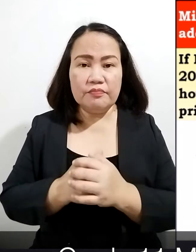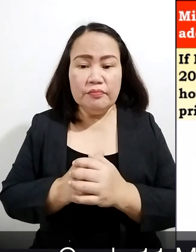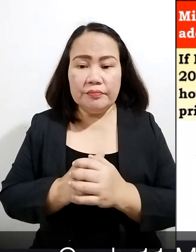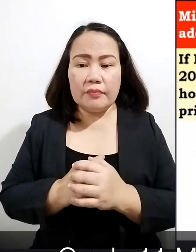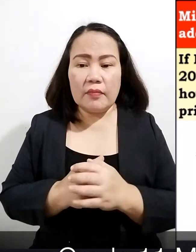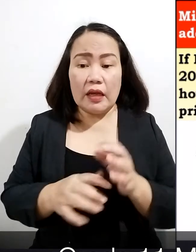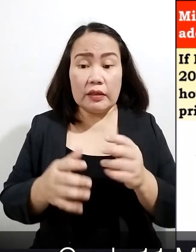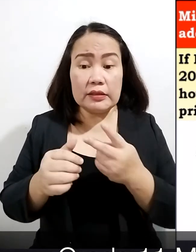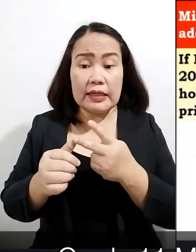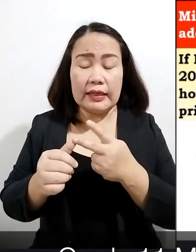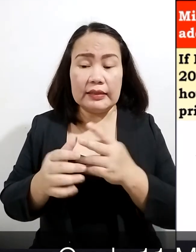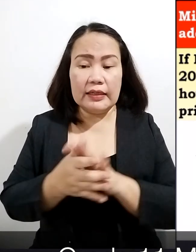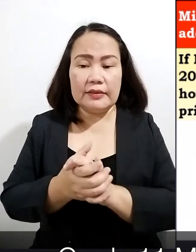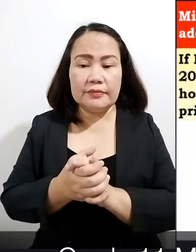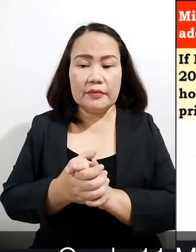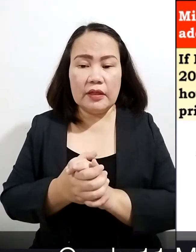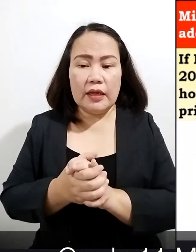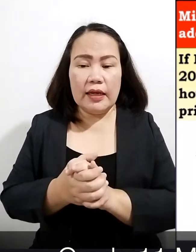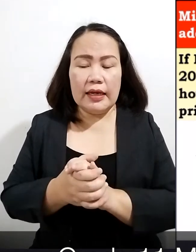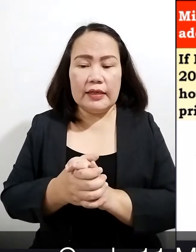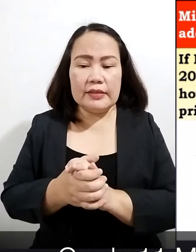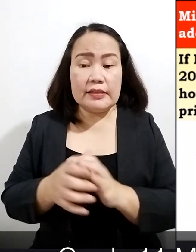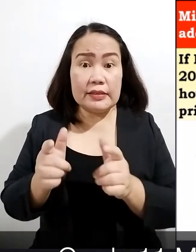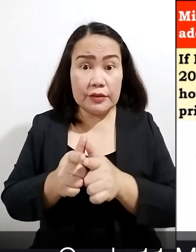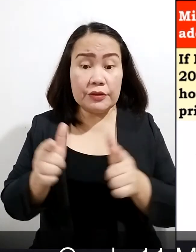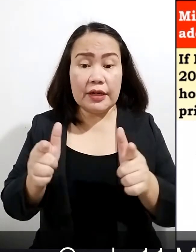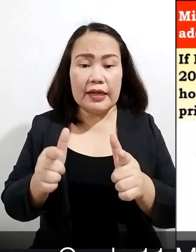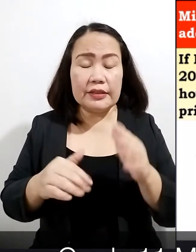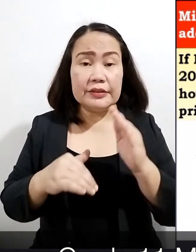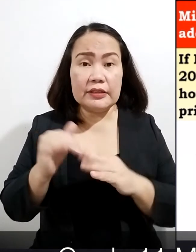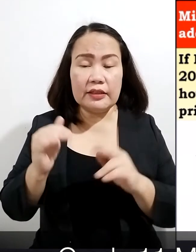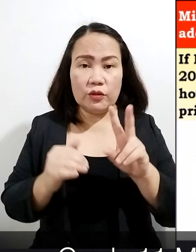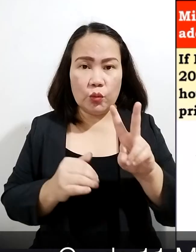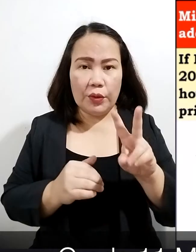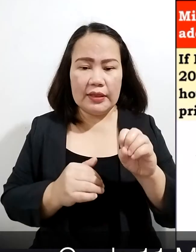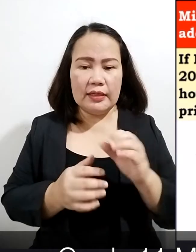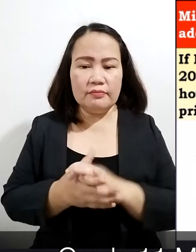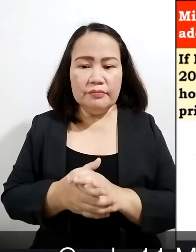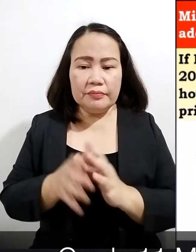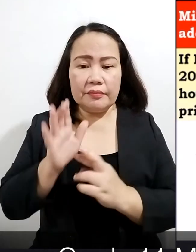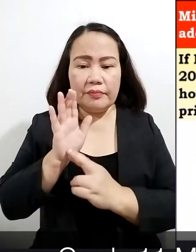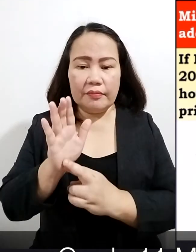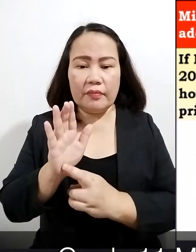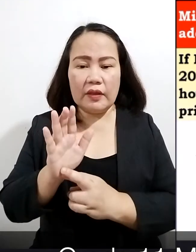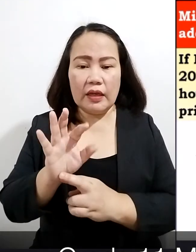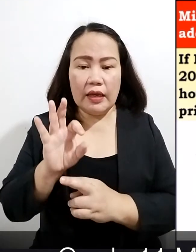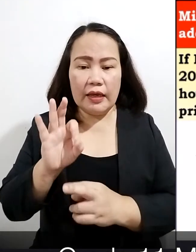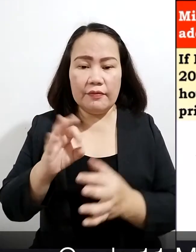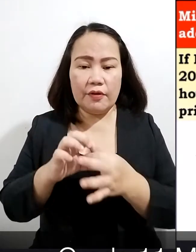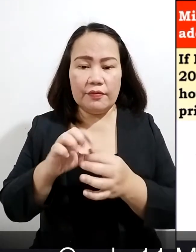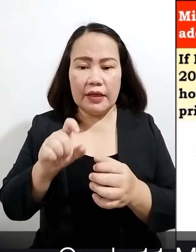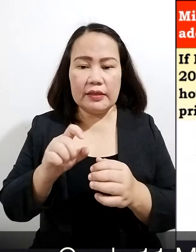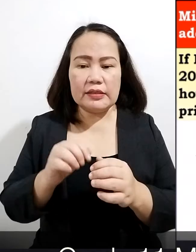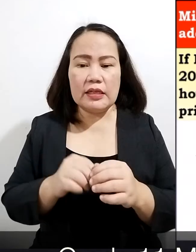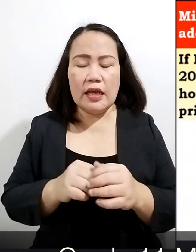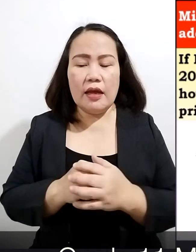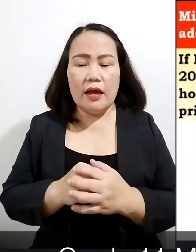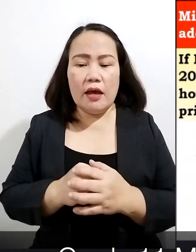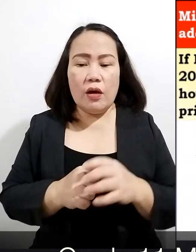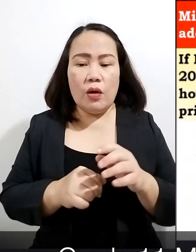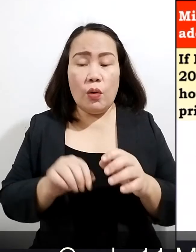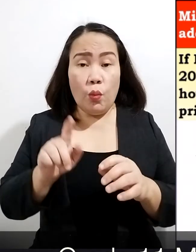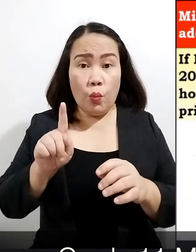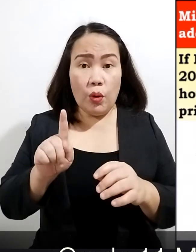kung ang ipapaprint or x is greater than 20. Ang magre-represent sa f of x ay 150